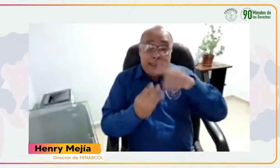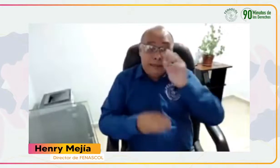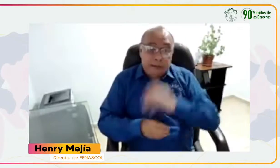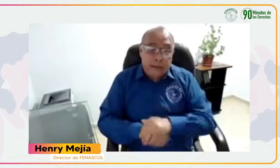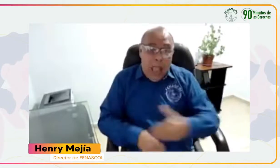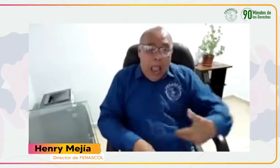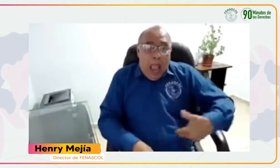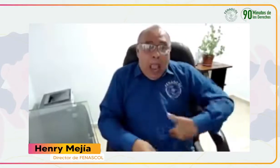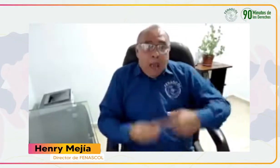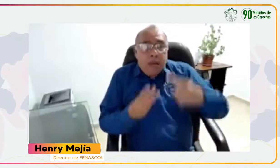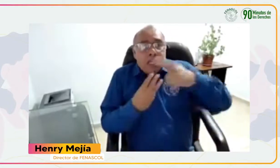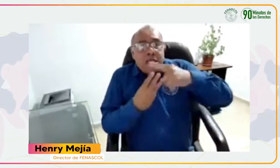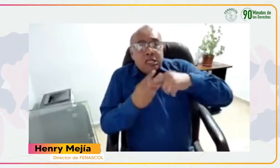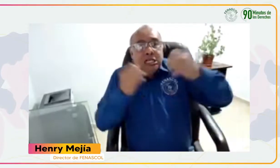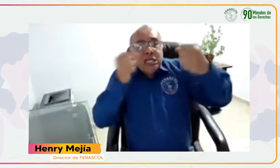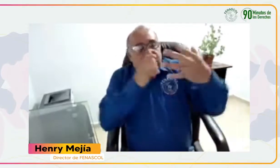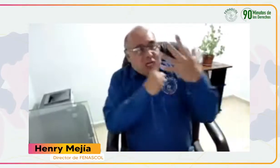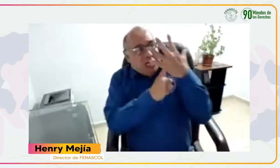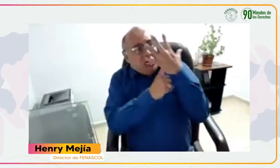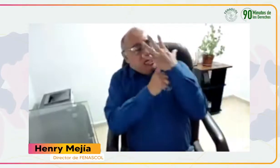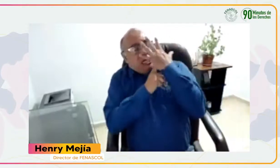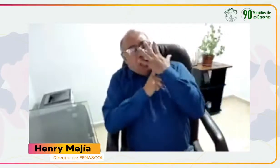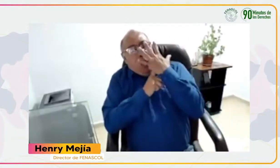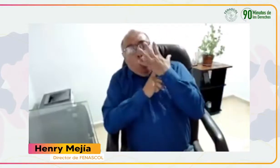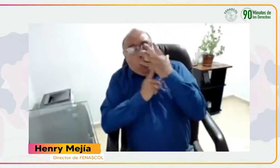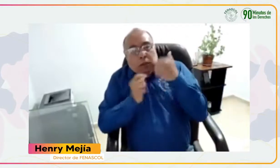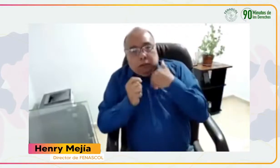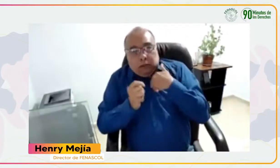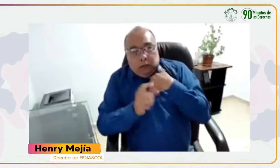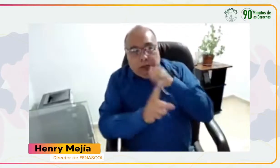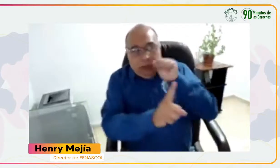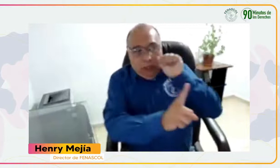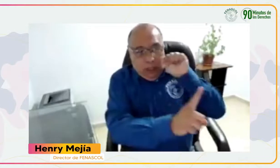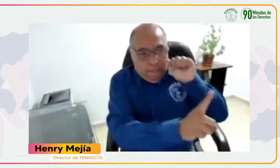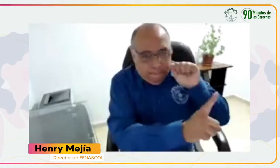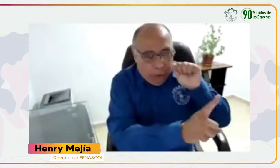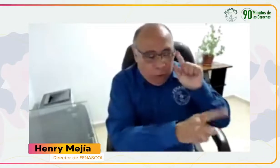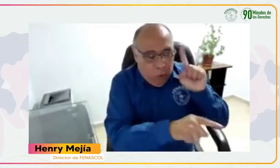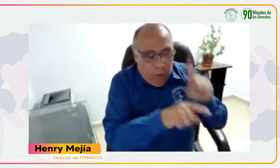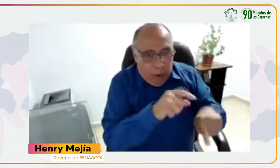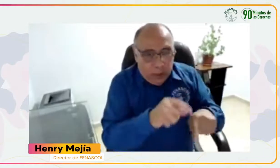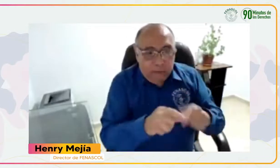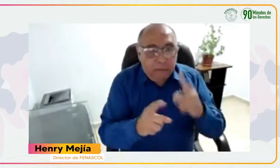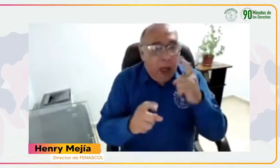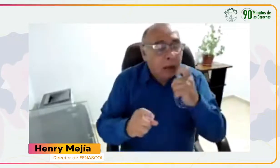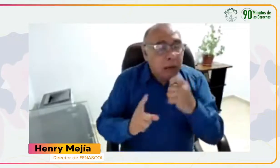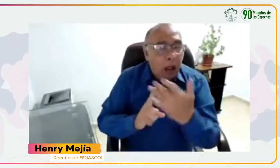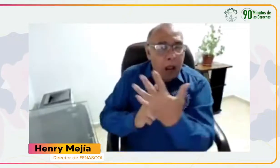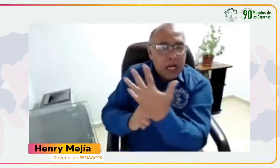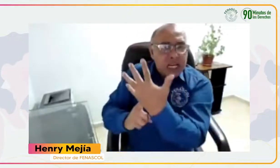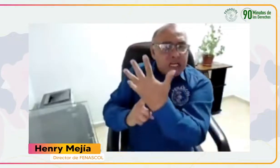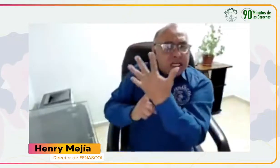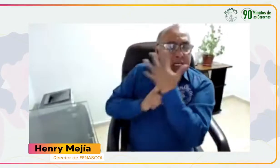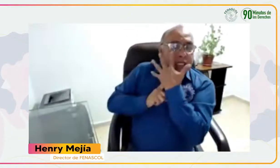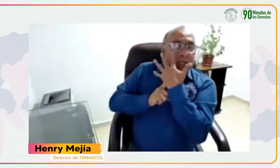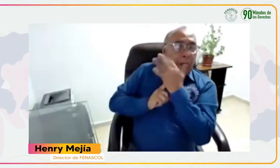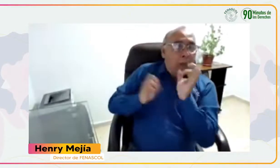ejemplo, ahorita el tema del pase nos está absorbiendo bastante porque tenemos muchísima insistencia sobre nosotros, no podemos ignorar esos